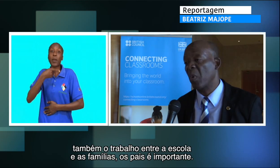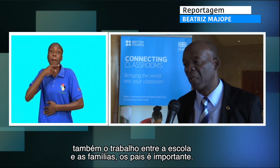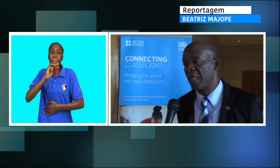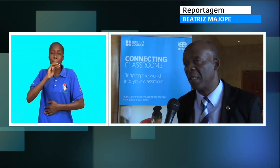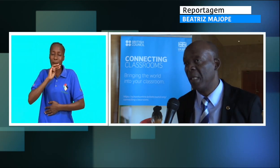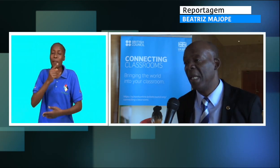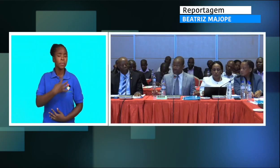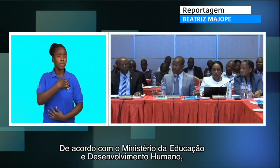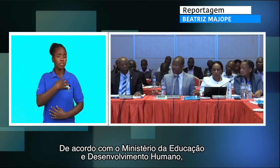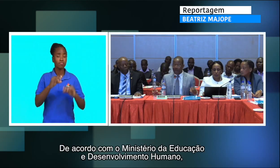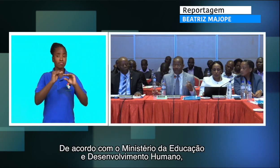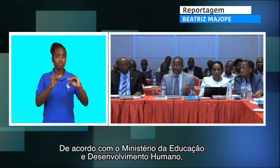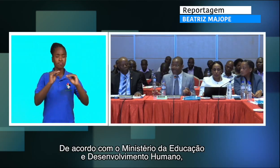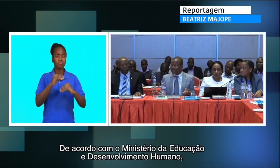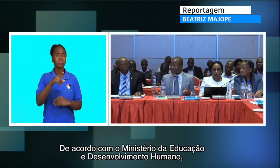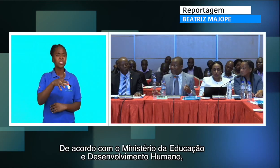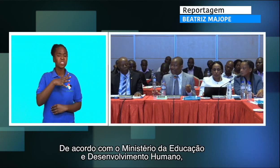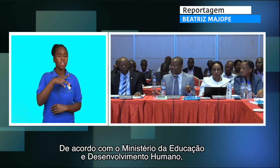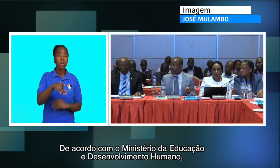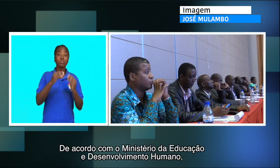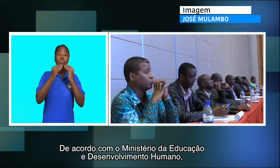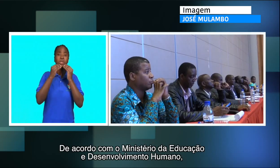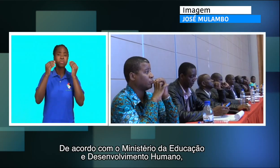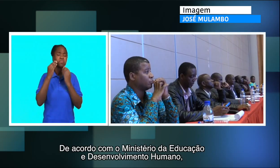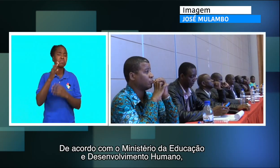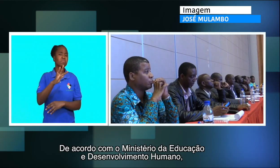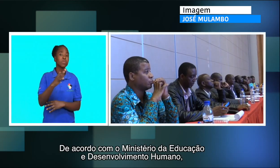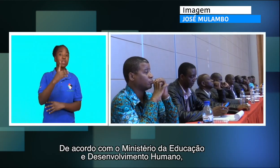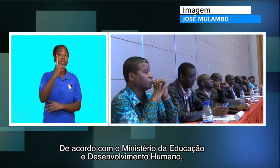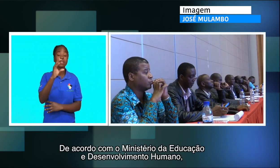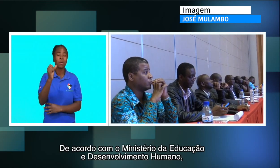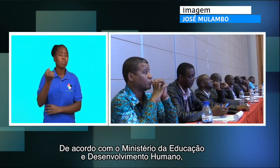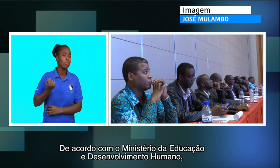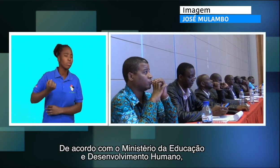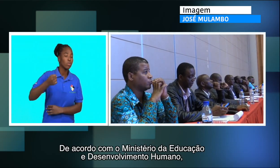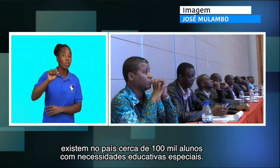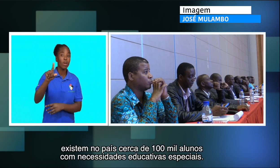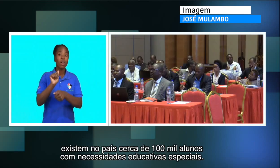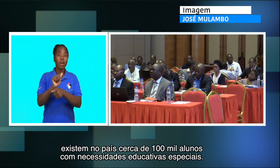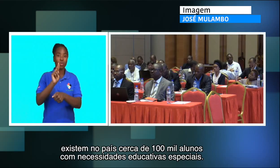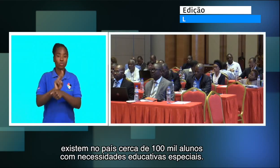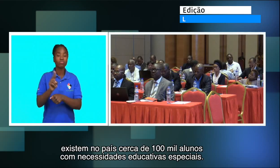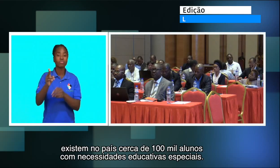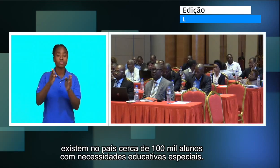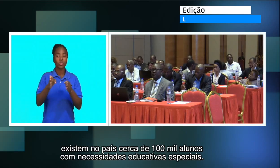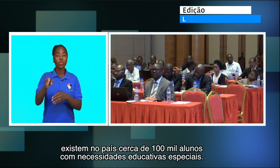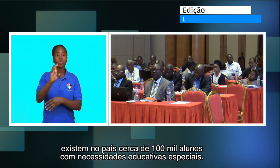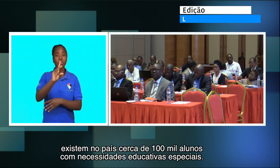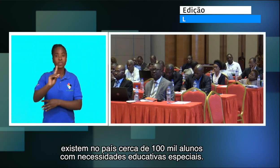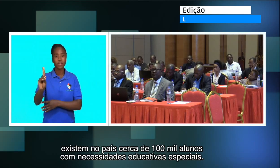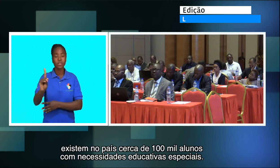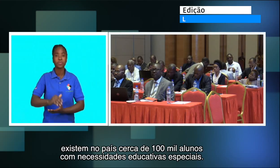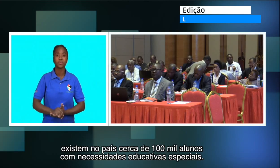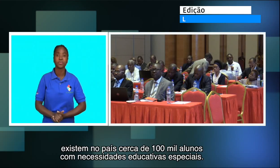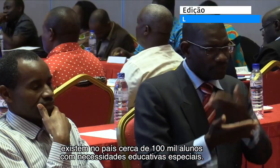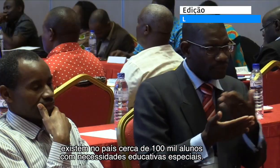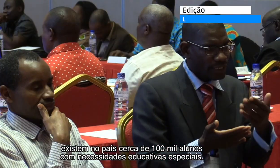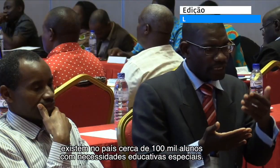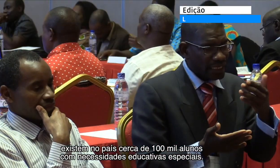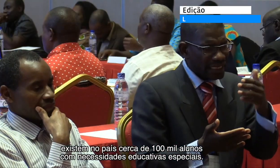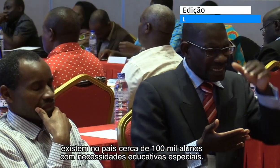é importante. De acordo com o Ministério da Educação e Desenvolvimento Humano, existem no país cerca de